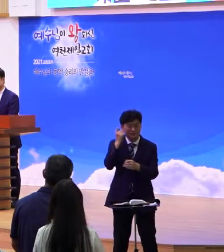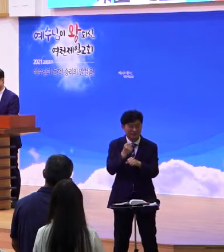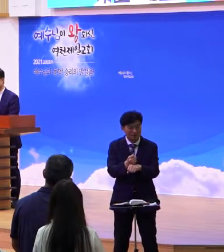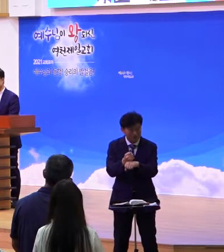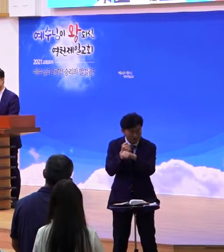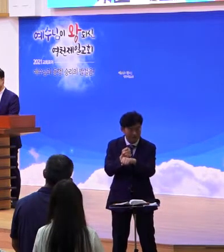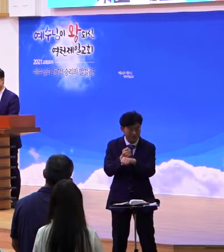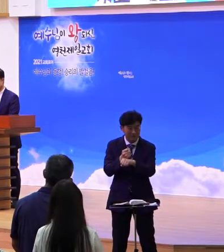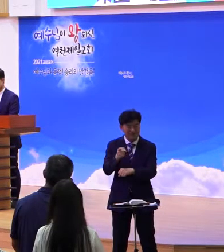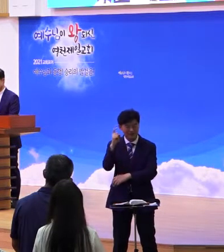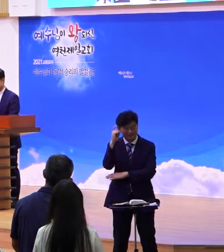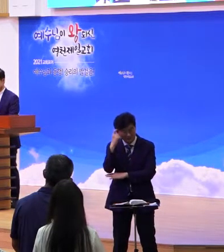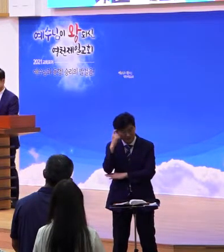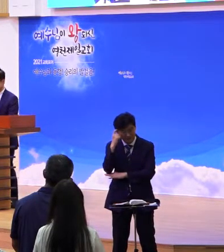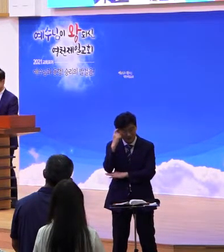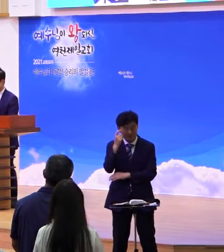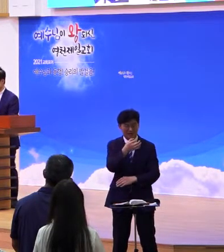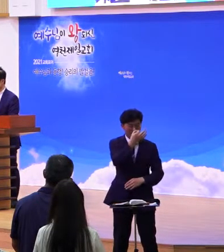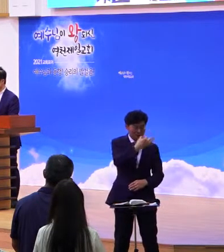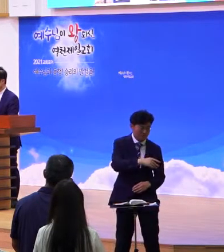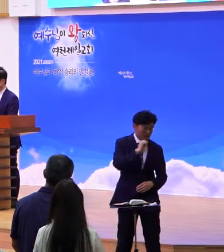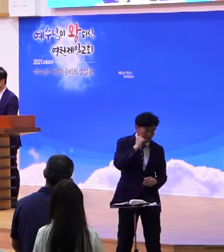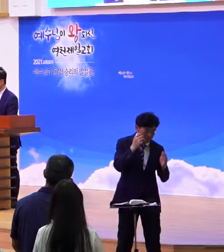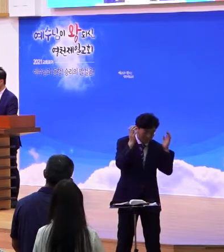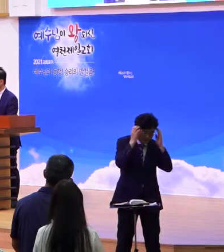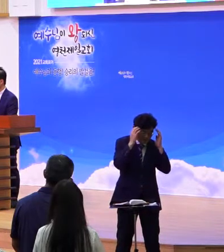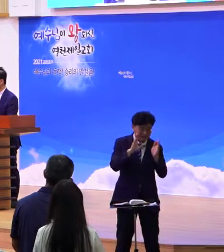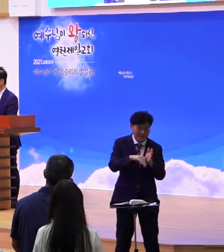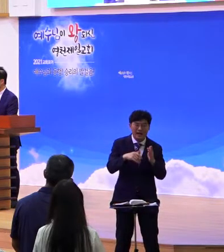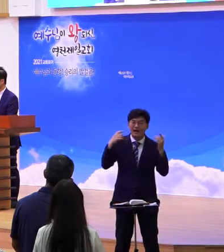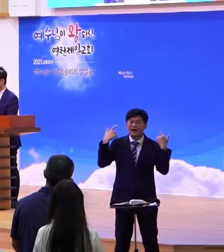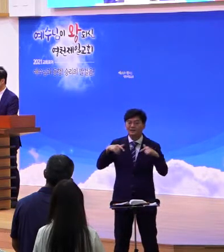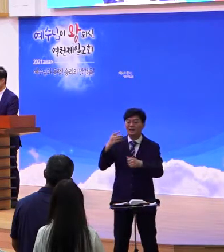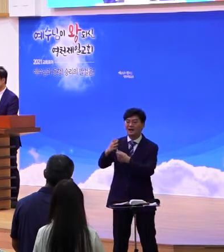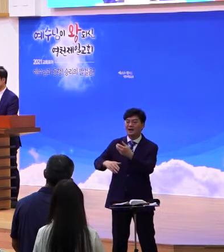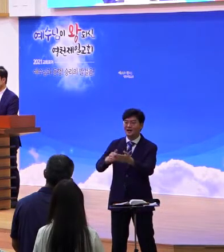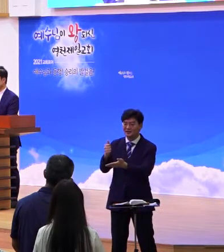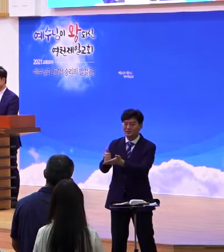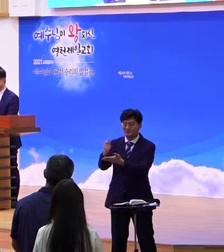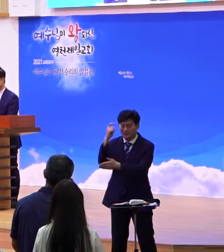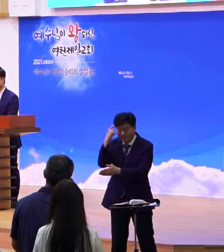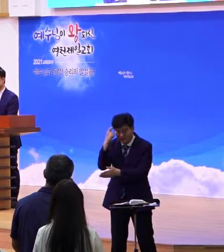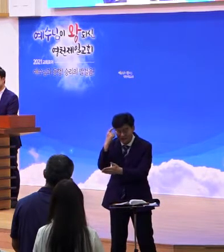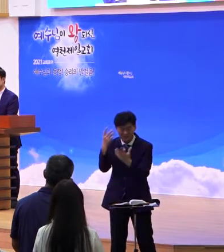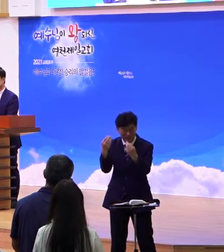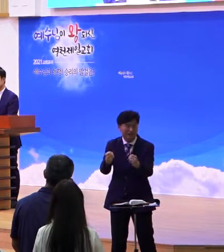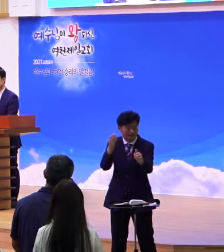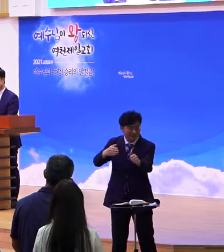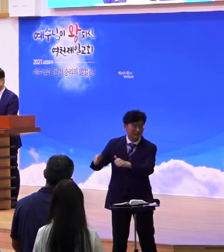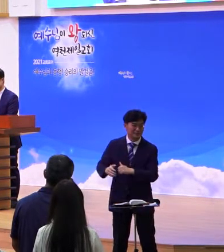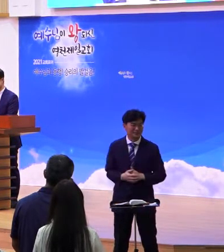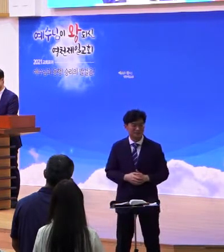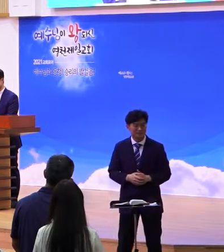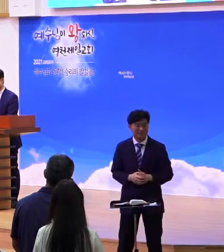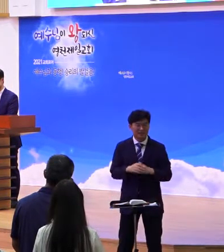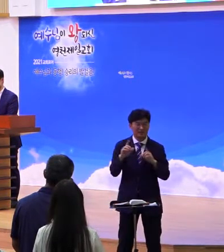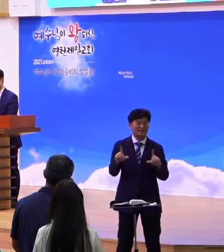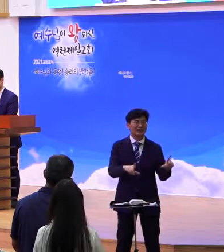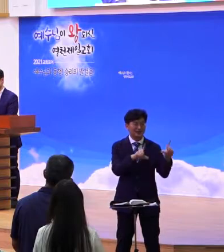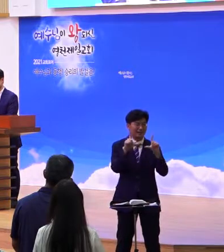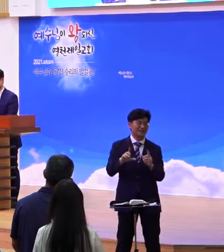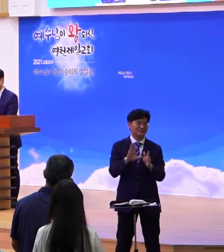또 되뇌이면서 하나님의 진리로 승리하는 삶을 살아가시기를 바랍니다. 여러분의 삶의 그